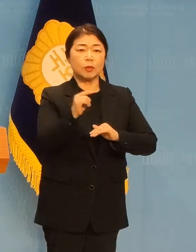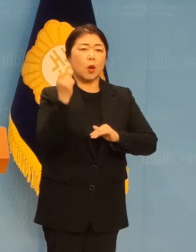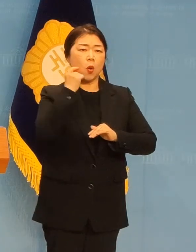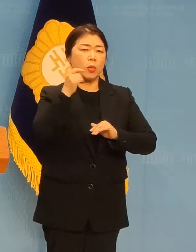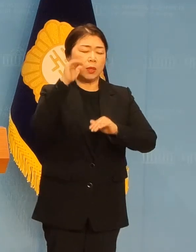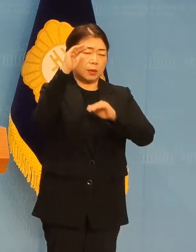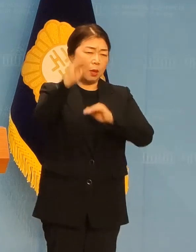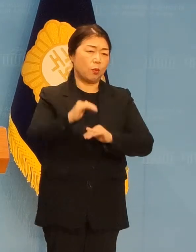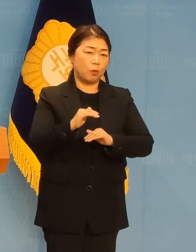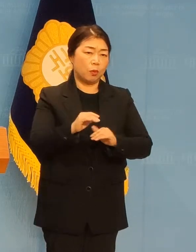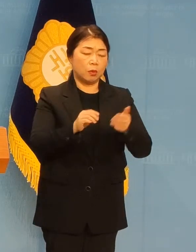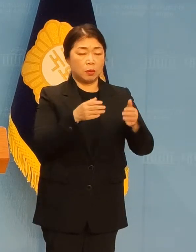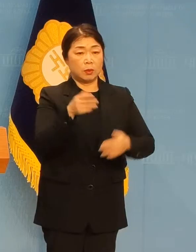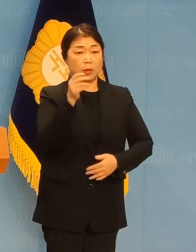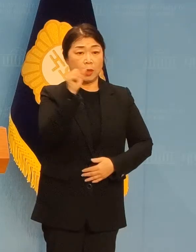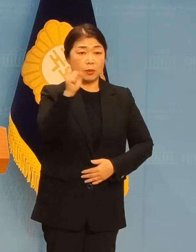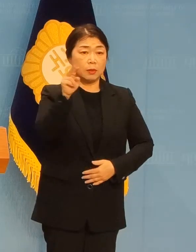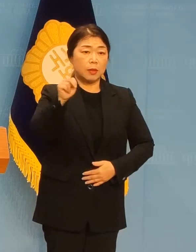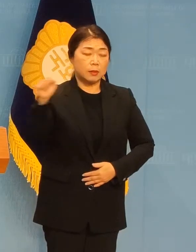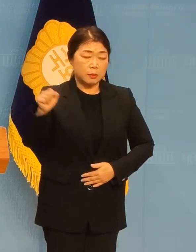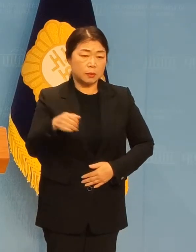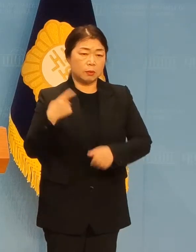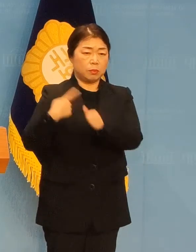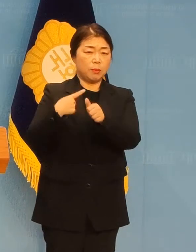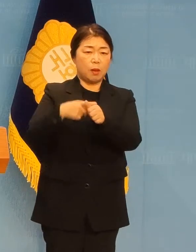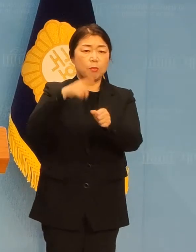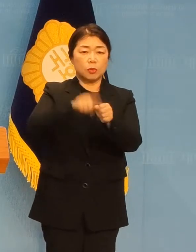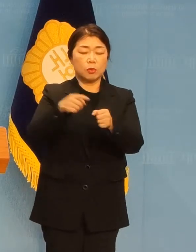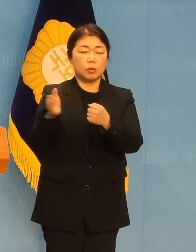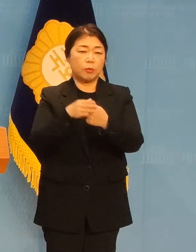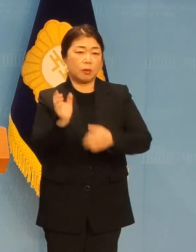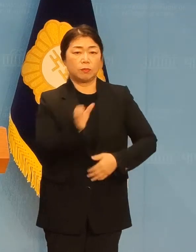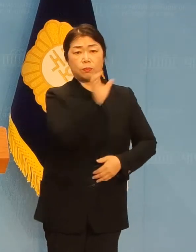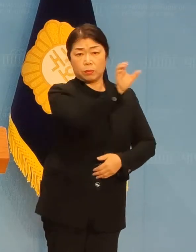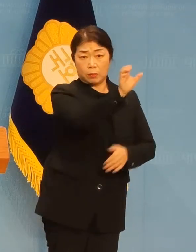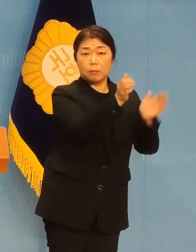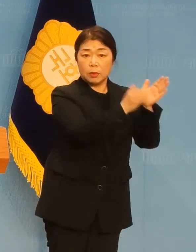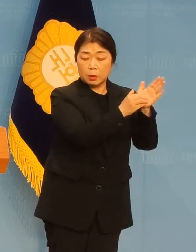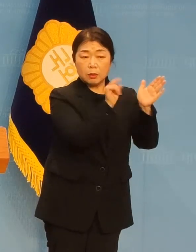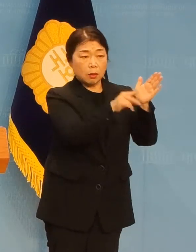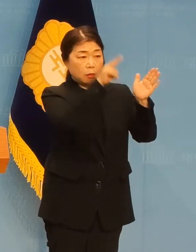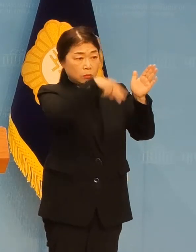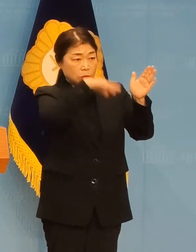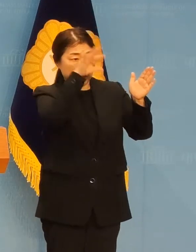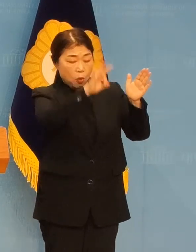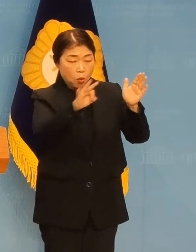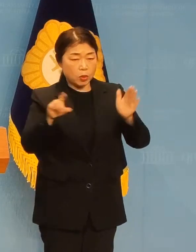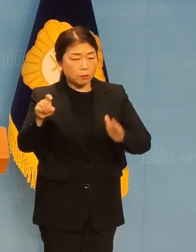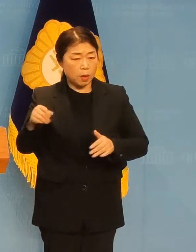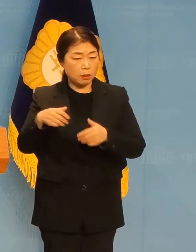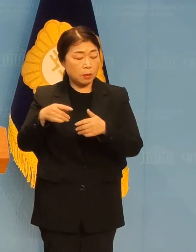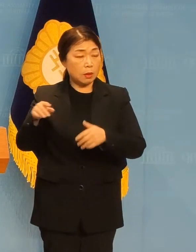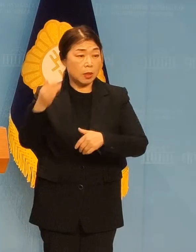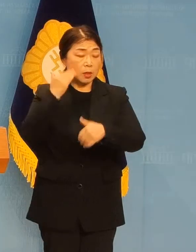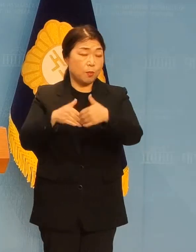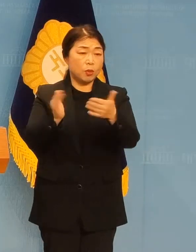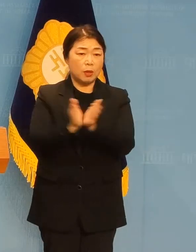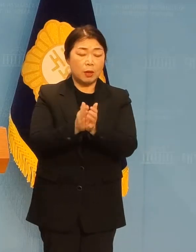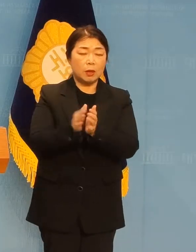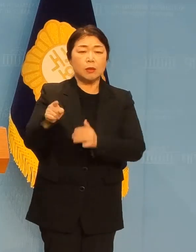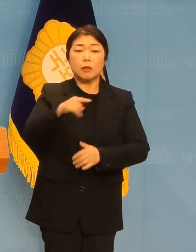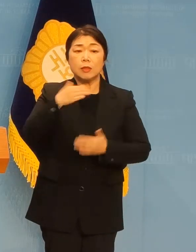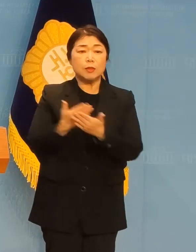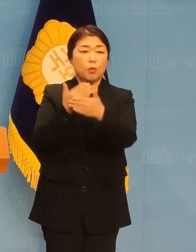아울러 악의적으로 진보당을 비방한 것이며 진보당 10만 당원들에게 허위사실로 명예를